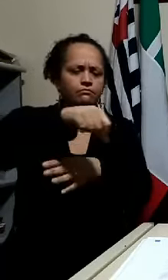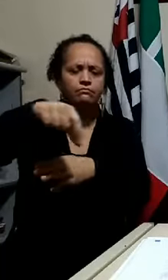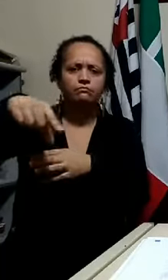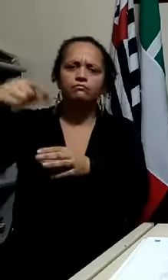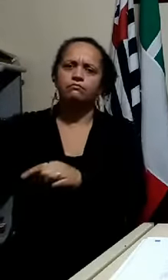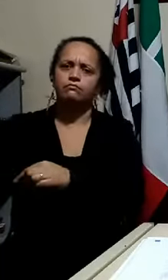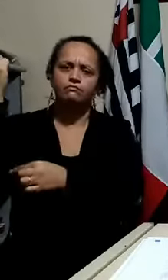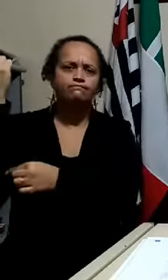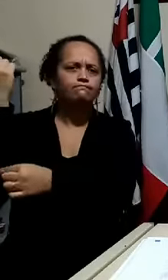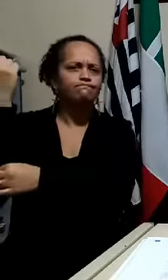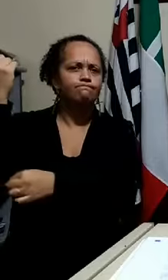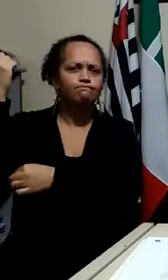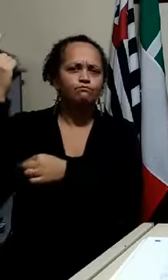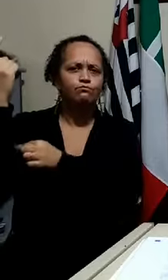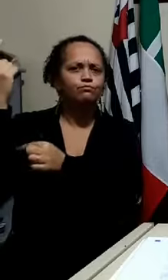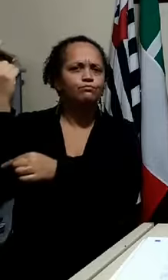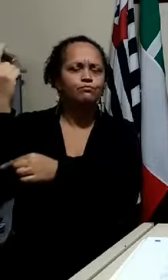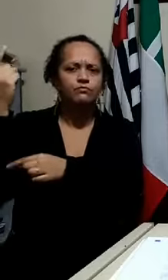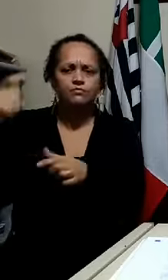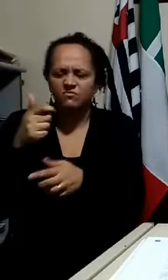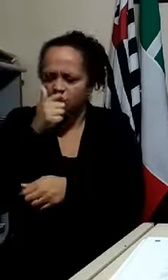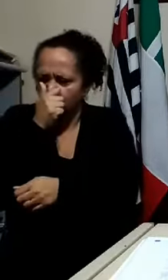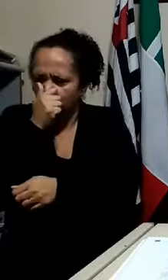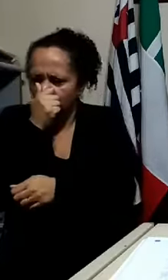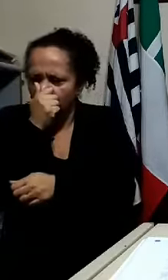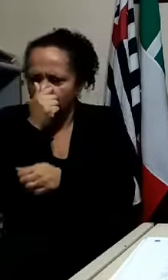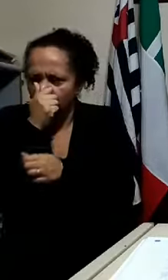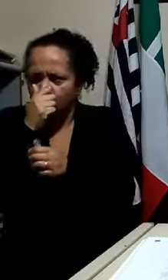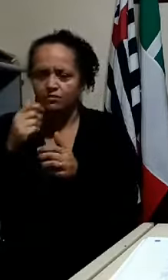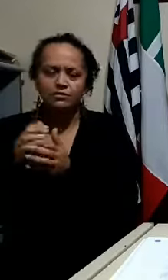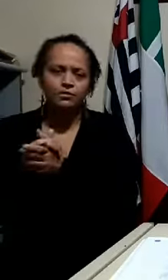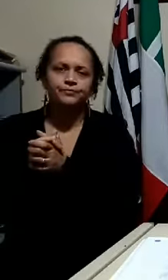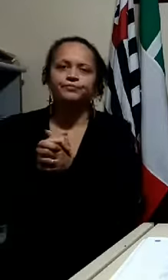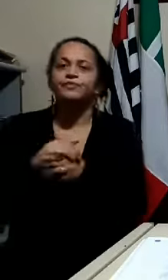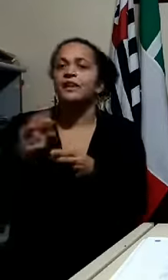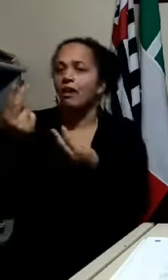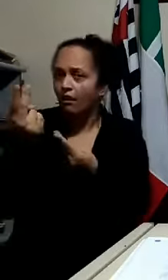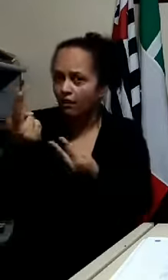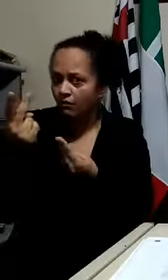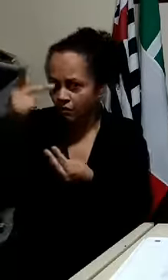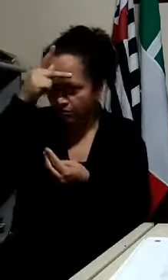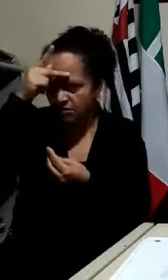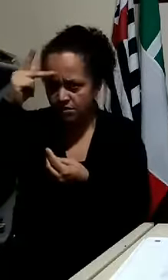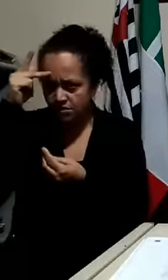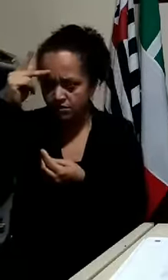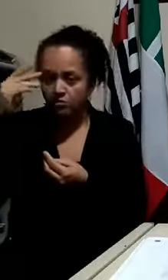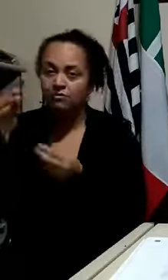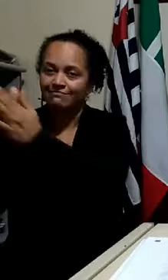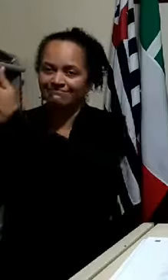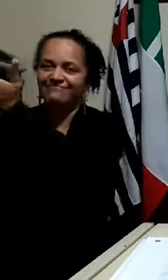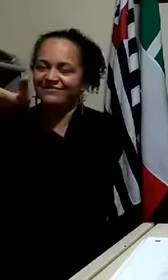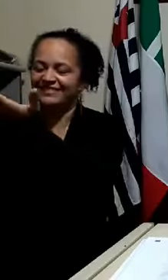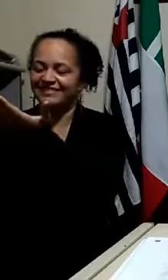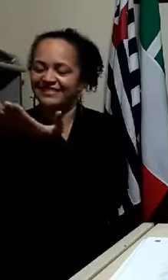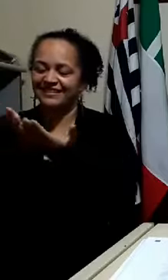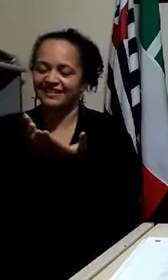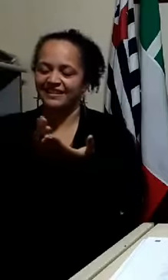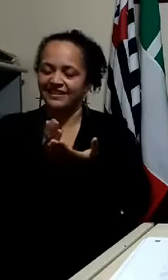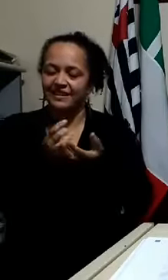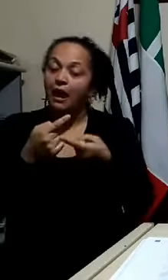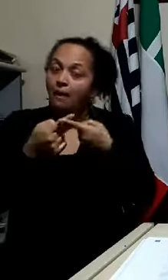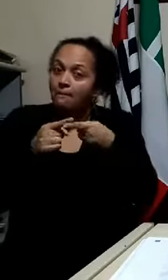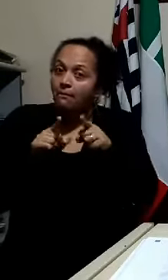o que foi semeado entre os espinhos, é o que ouve a palavra, porém, os cuidados deste mundo, e